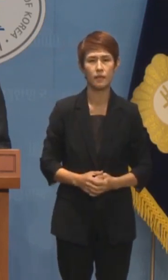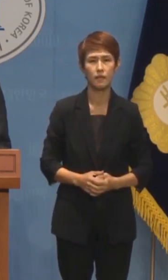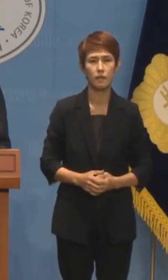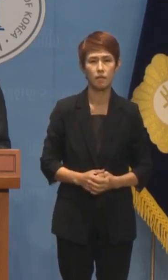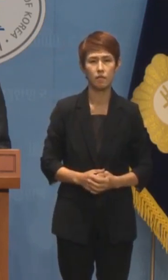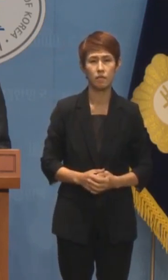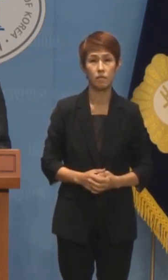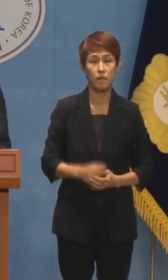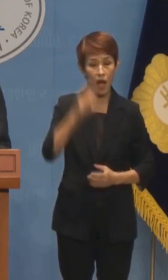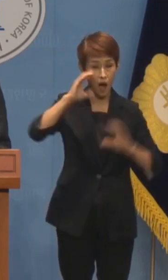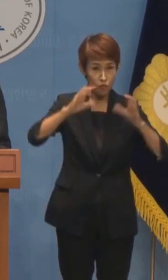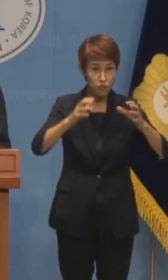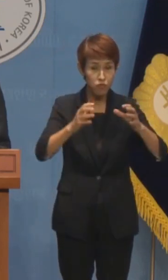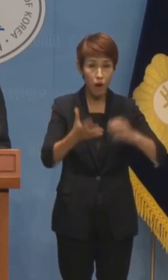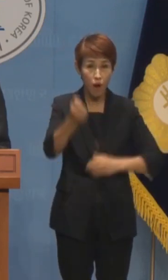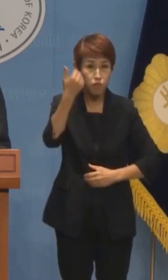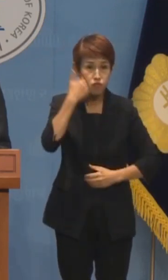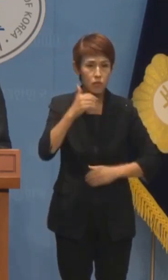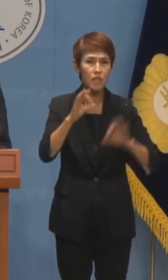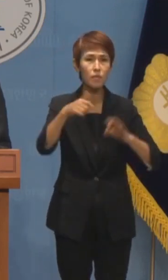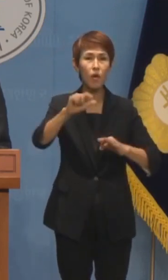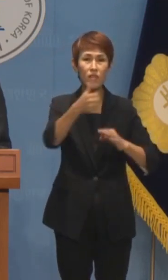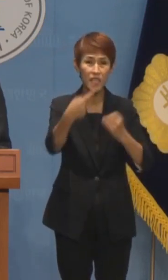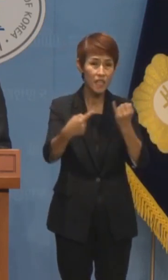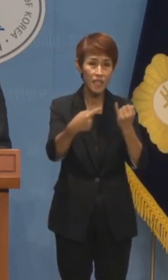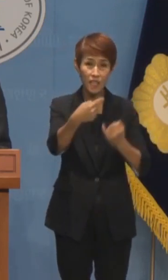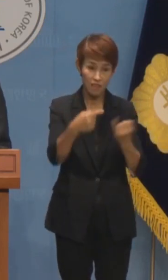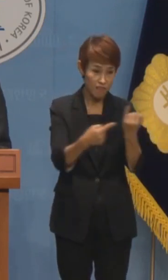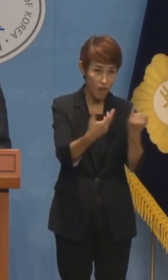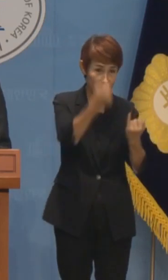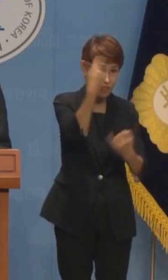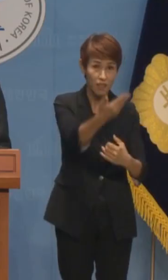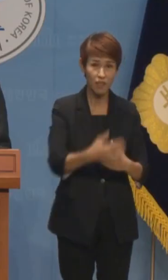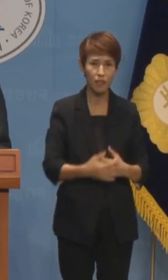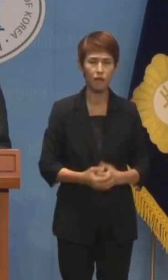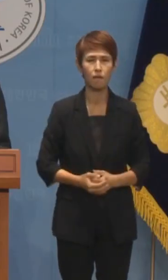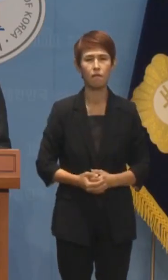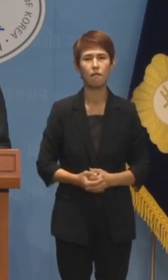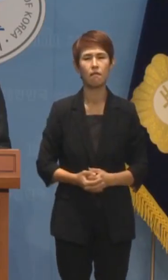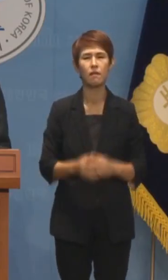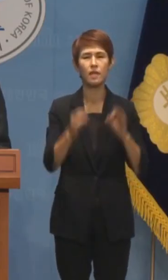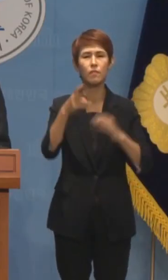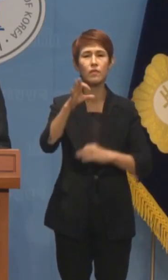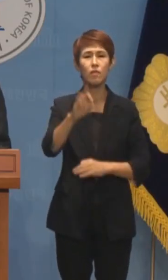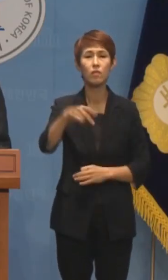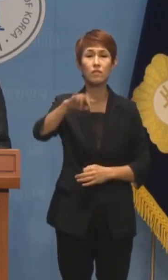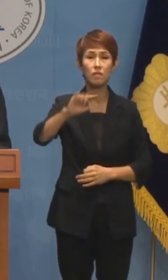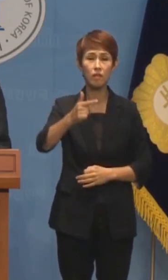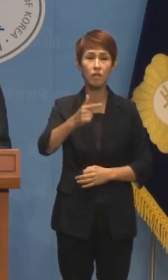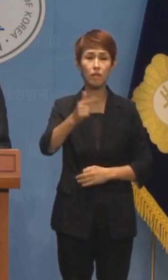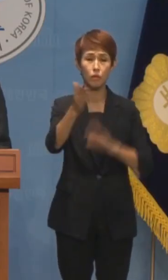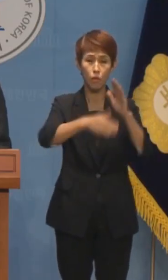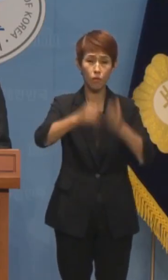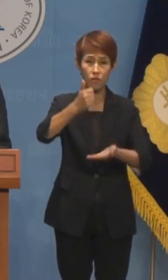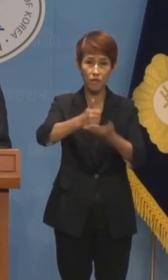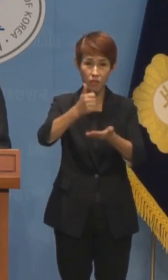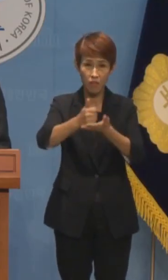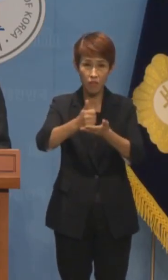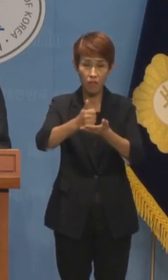김영선 전 의원 공천 개입 의혹은 빙산의 일각에 불과했습니다. 김건희